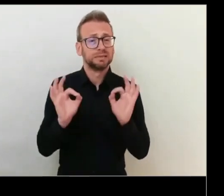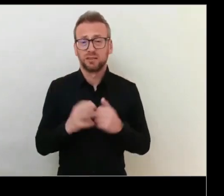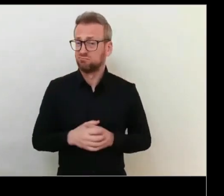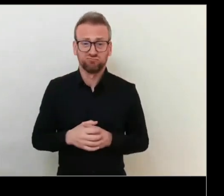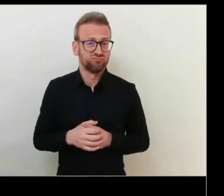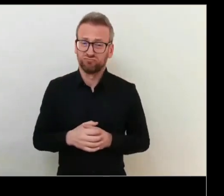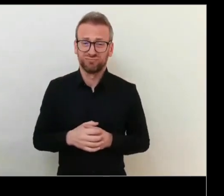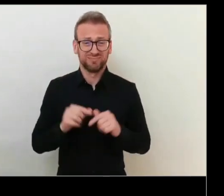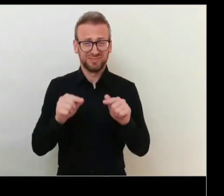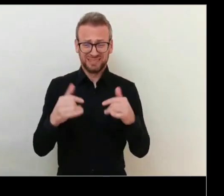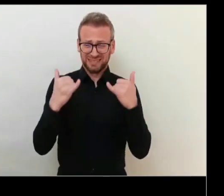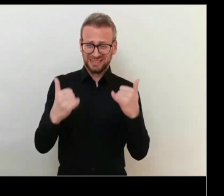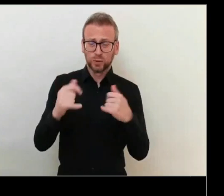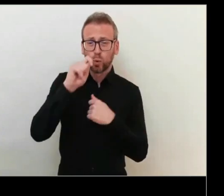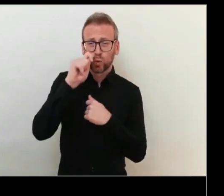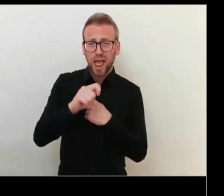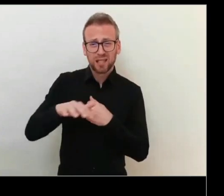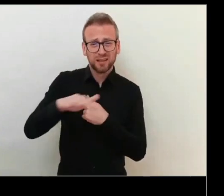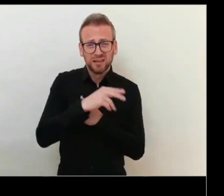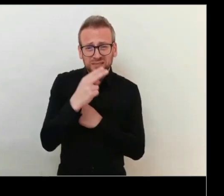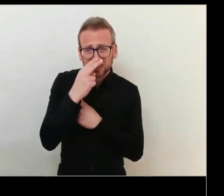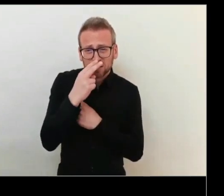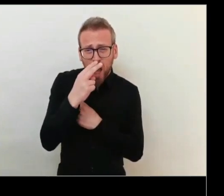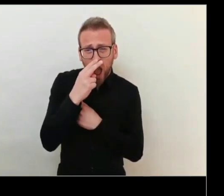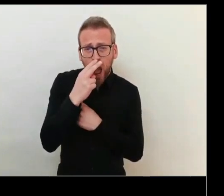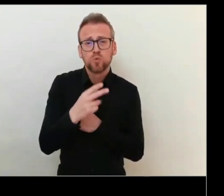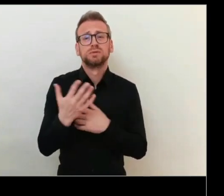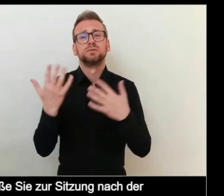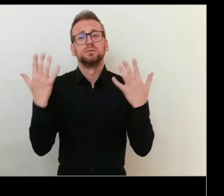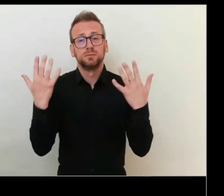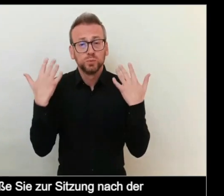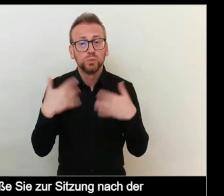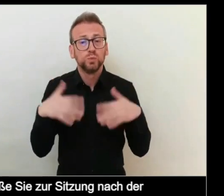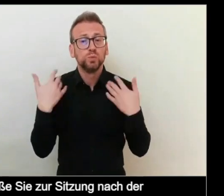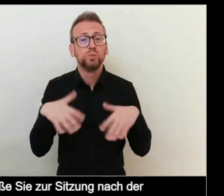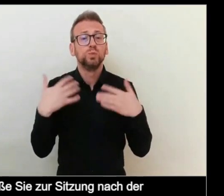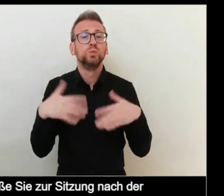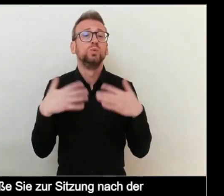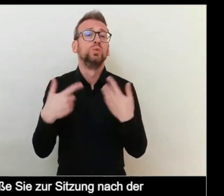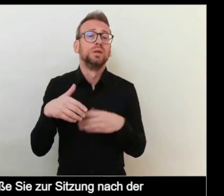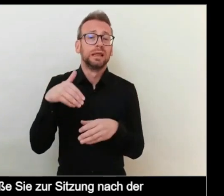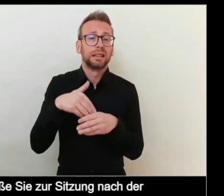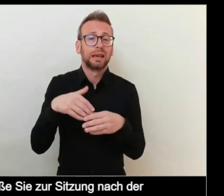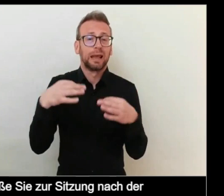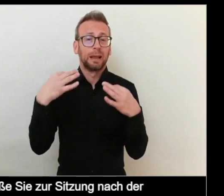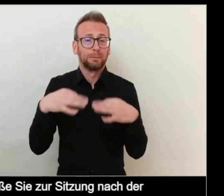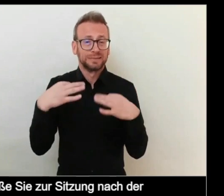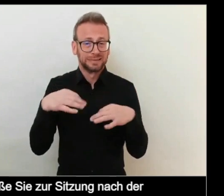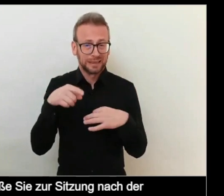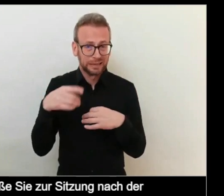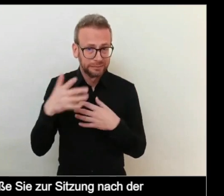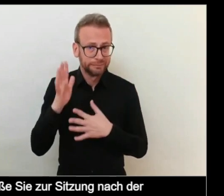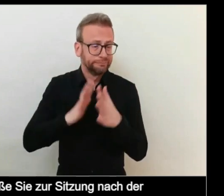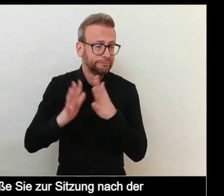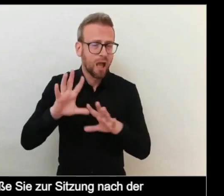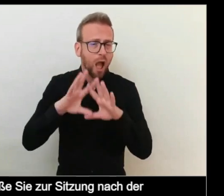Innenminister, aber natürlich auch vom Kultusminister, wird da selber noch darauf eingehen, was die Auswirkungen ganz konkret sind für Bayern.